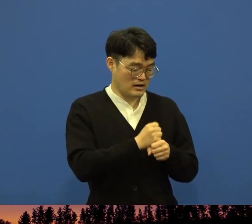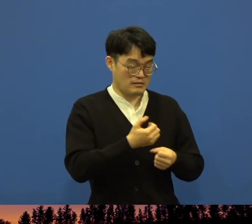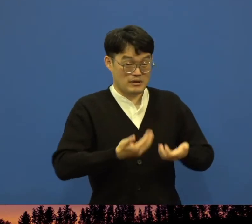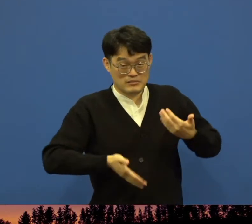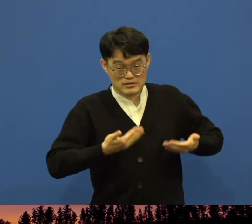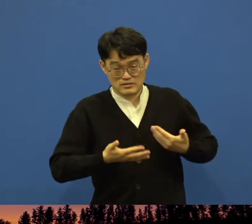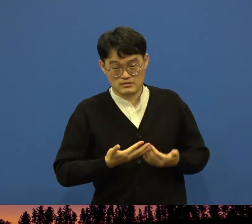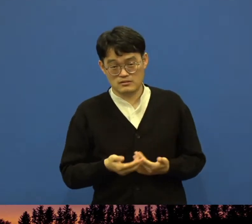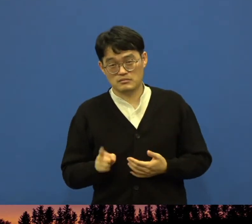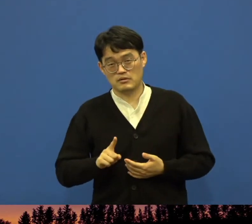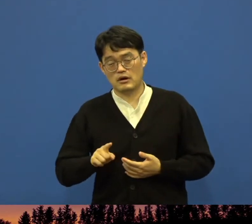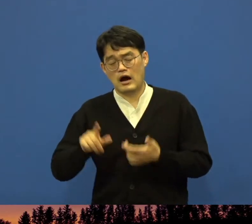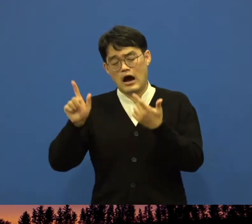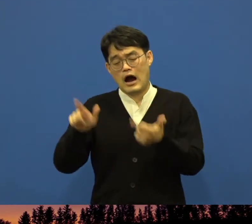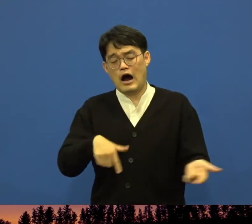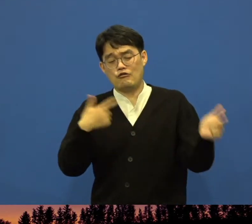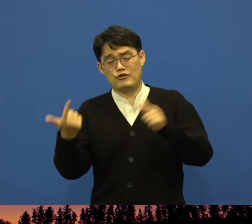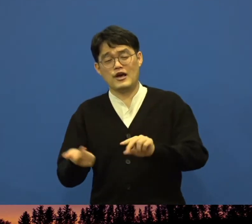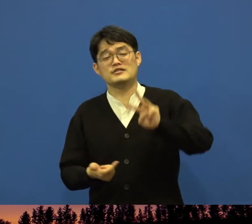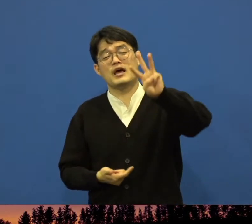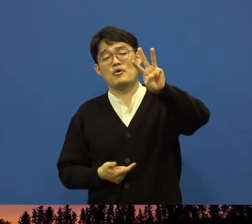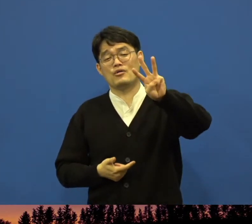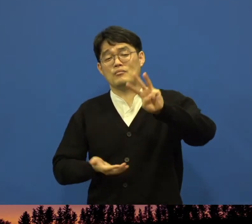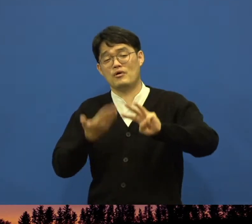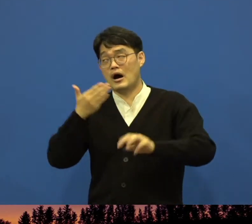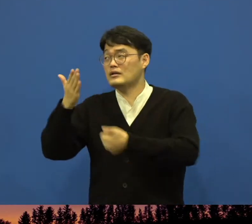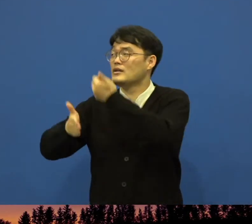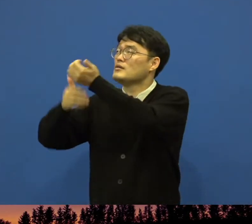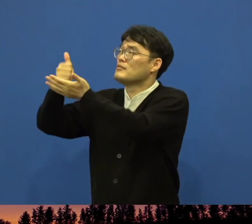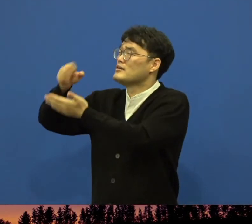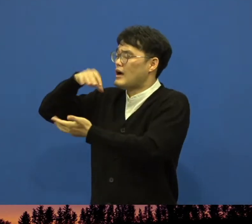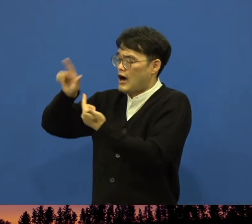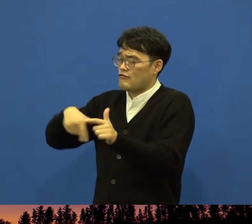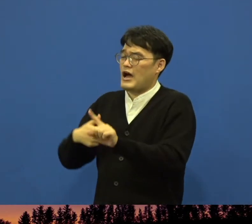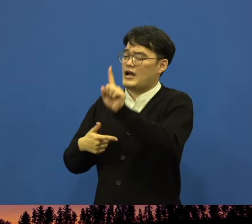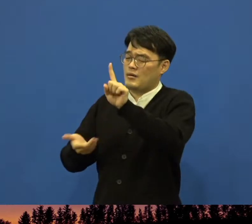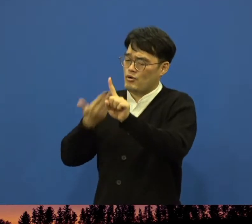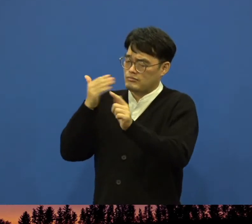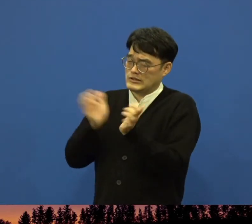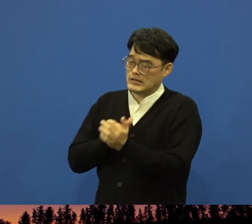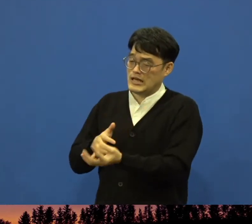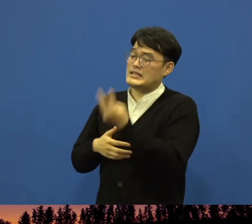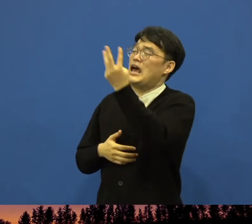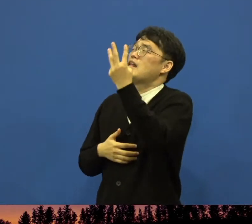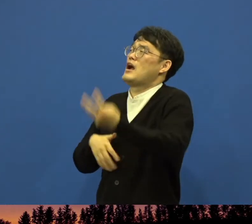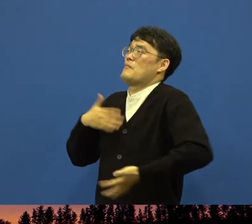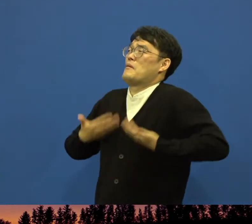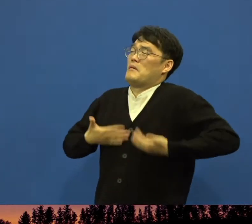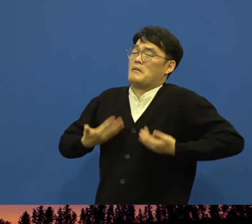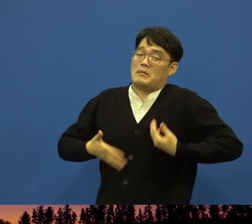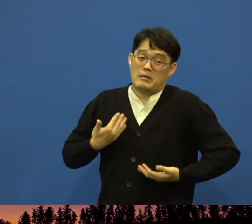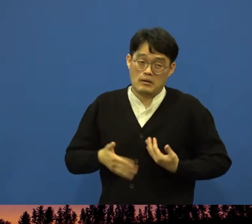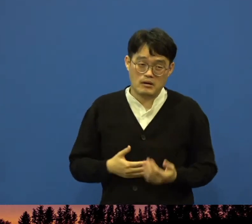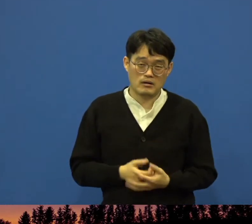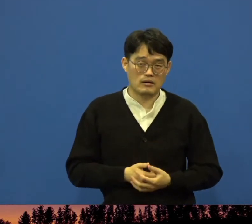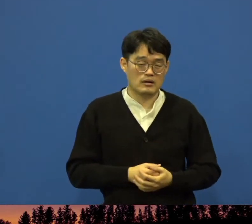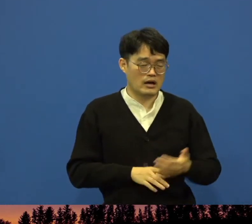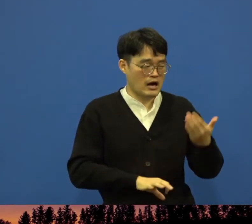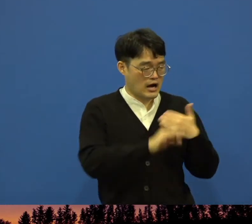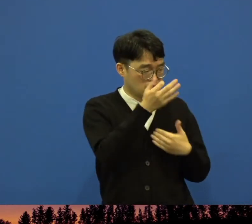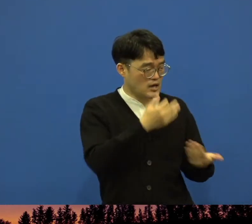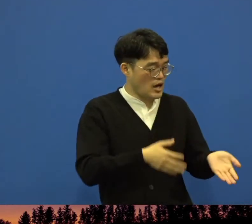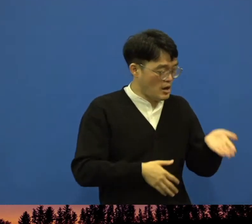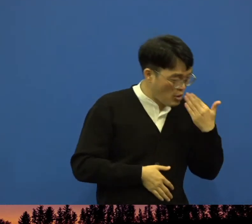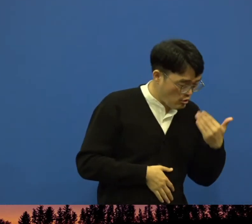끼만 먹게 할지 세 끼를 먹게 하셨을까. 그리고 아침에 충분히 먹으면 한 이틀도 가고 뭐 어디 뷔페 갔다